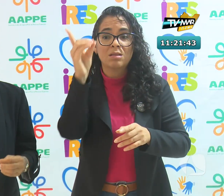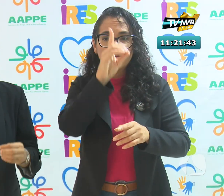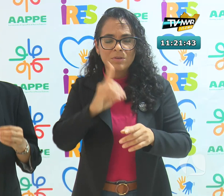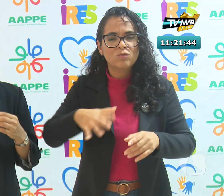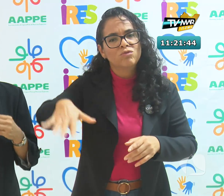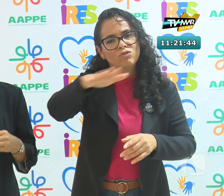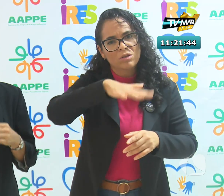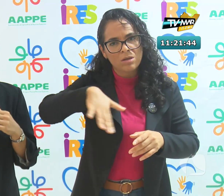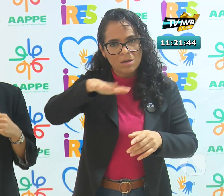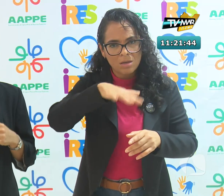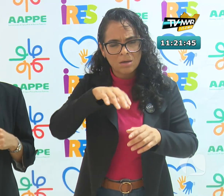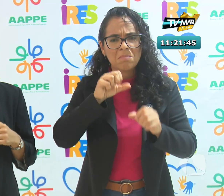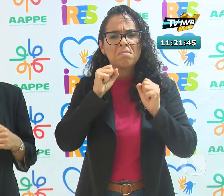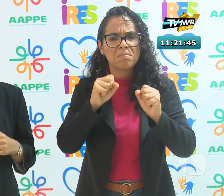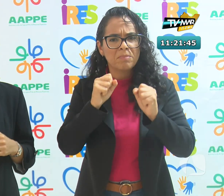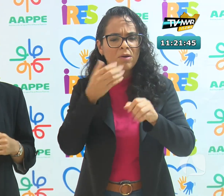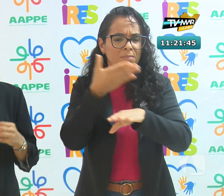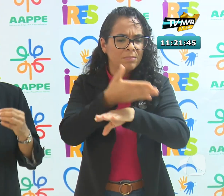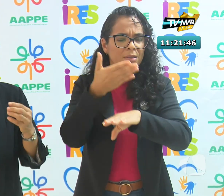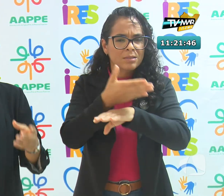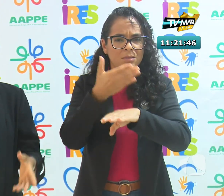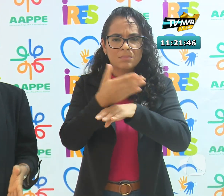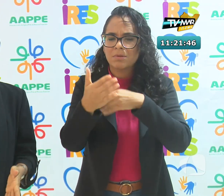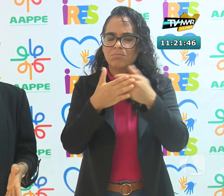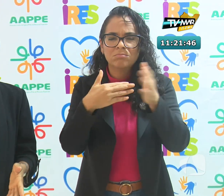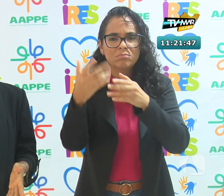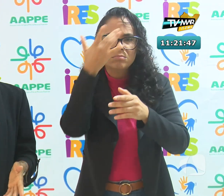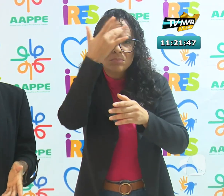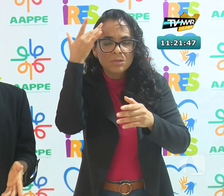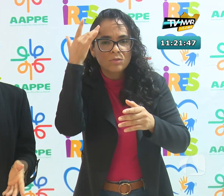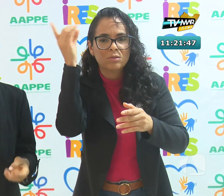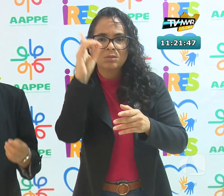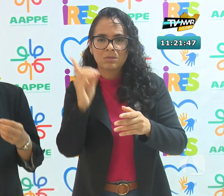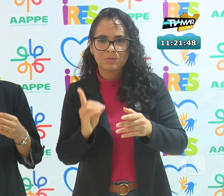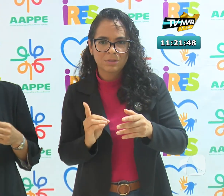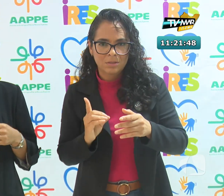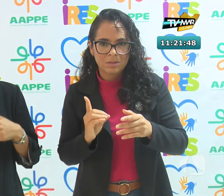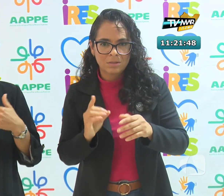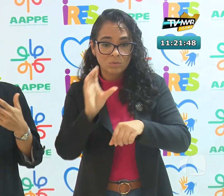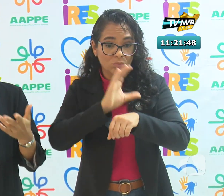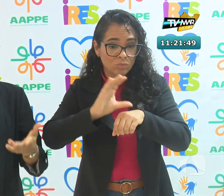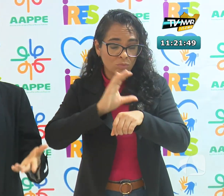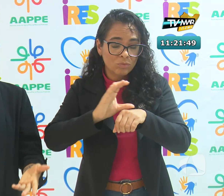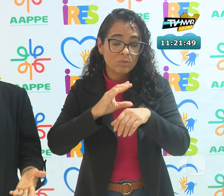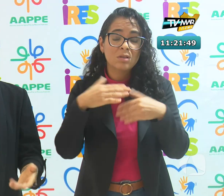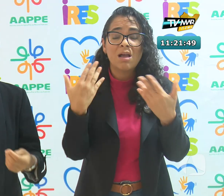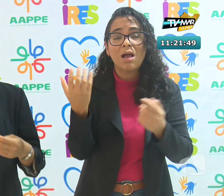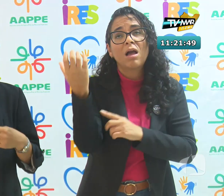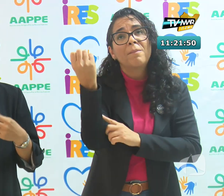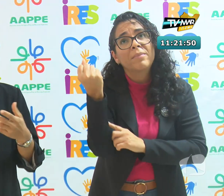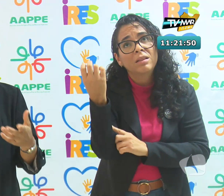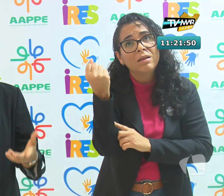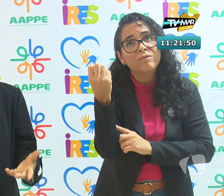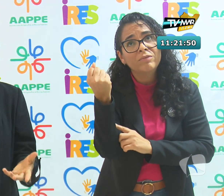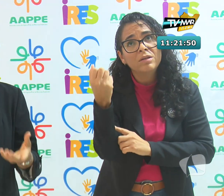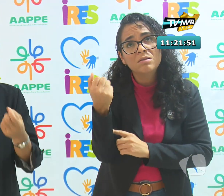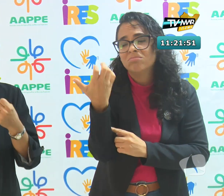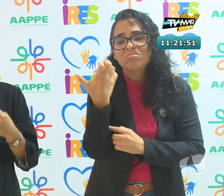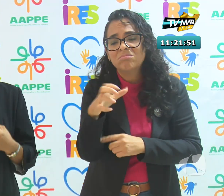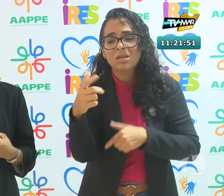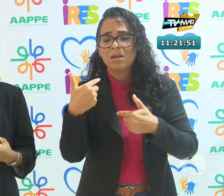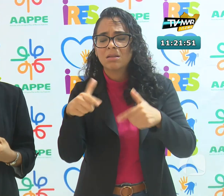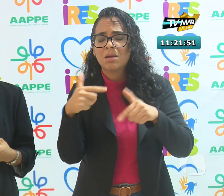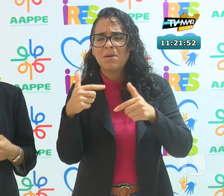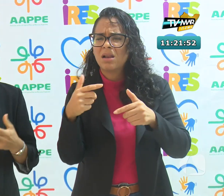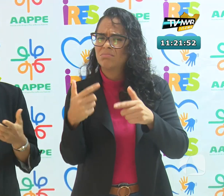deficiência. Pode estar participando da gente no curso de qualificação profissional. Ah, eu tenho meu benefício, não quero trabalhar agora. Você